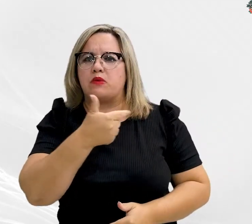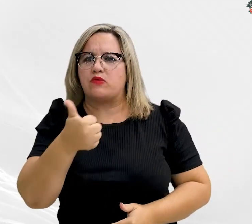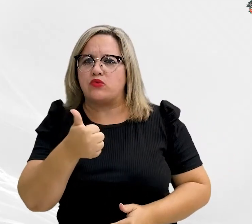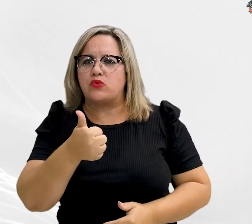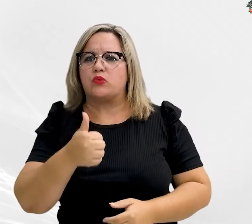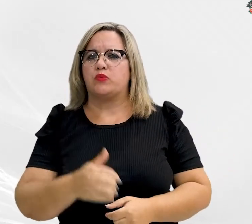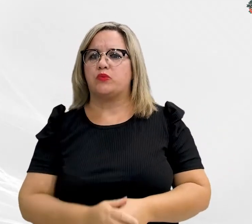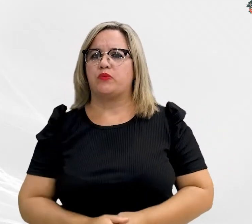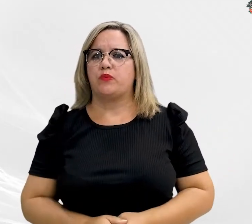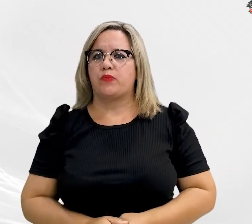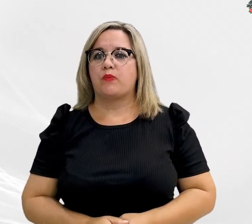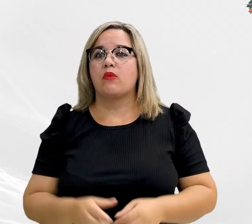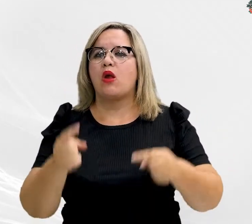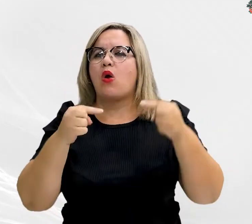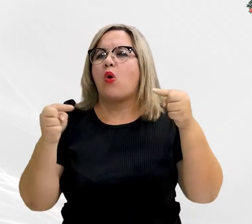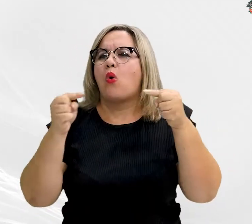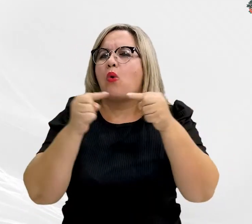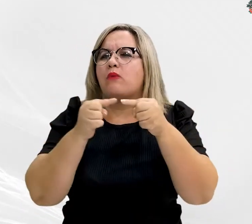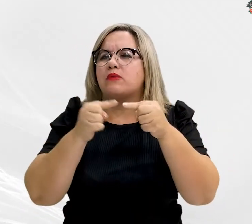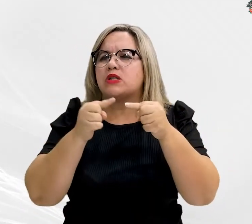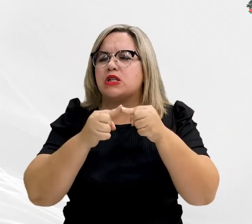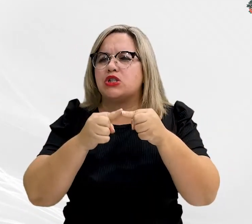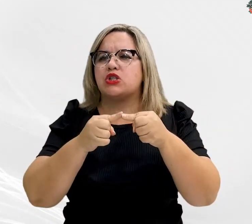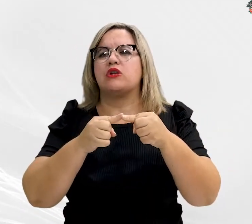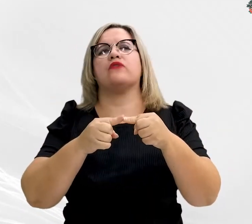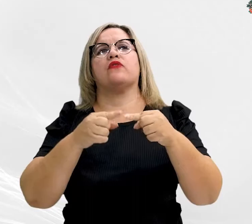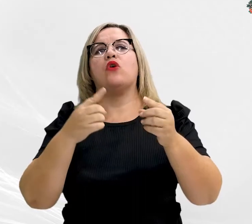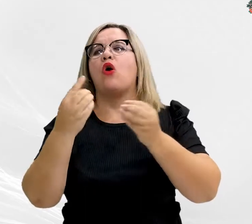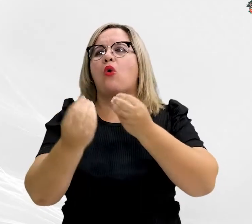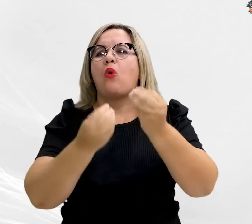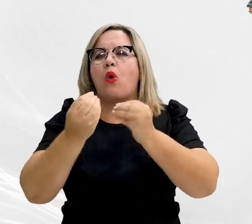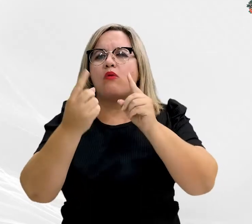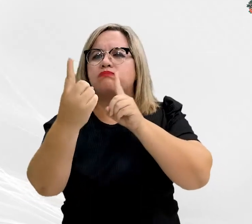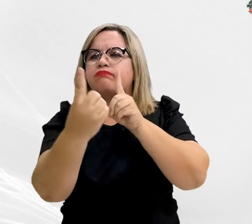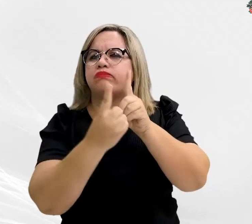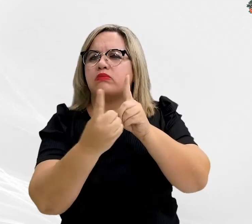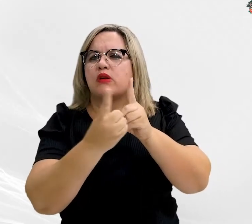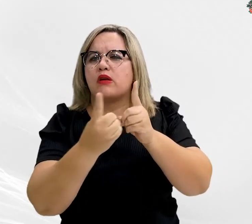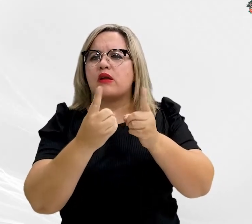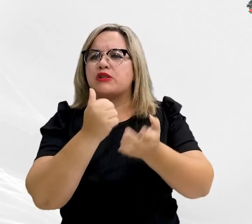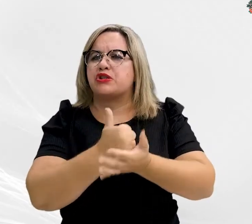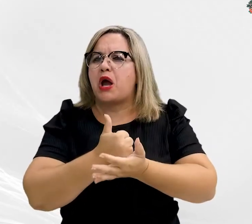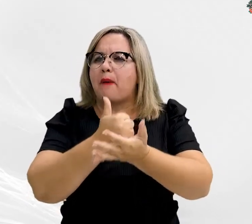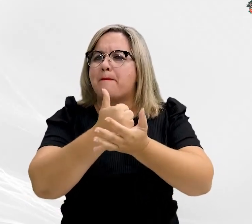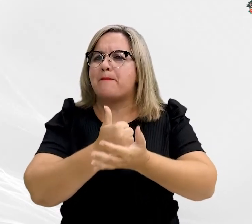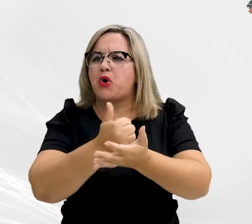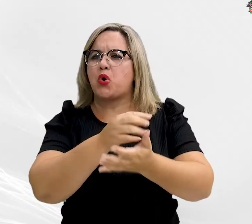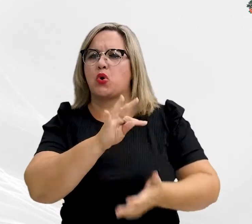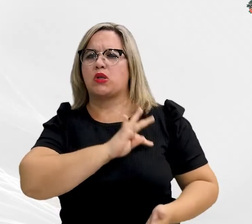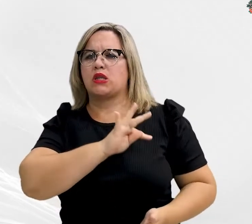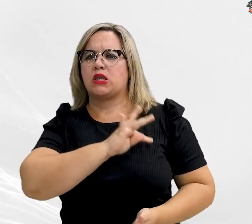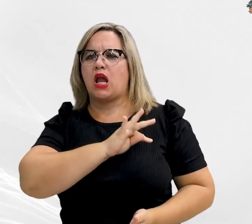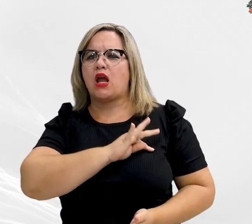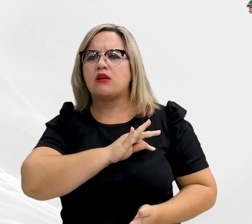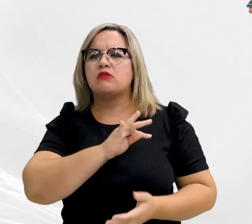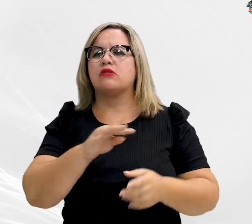2019 com objetivo de dar maior celeridade no atendimento às solicitações de apoio técnico satis das